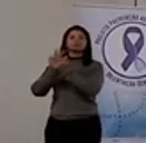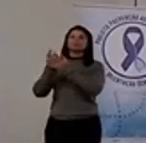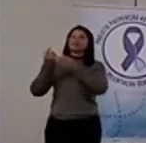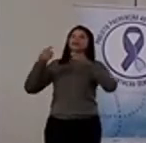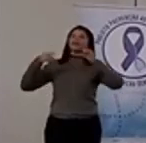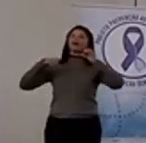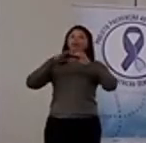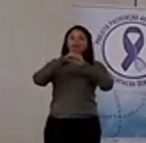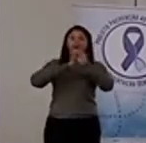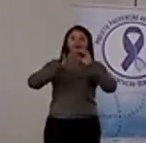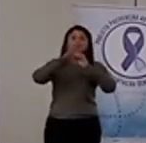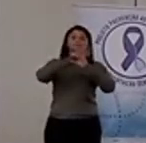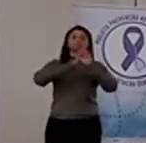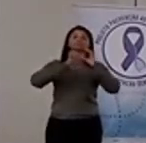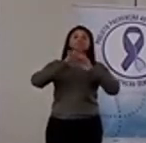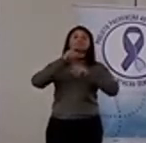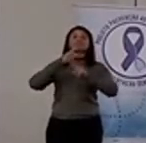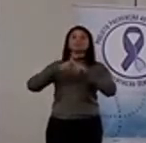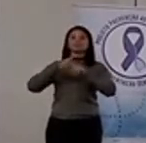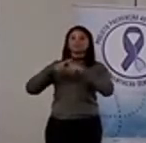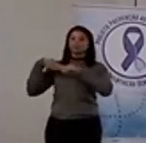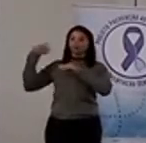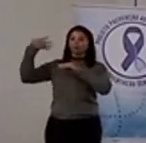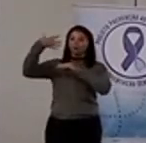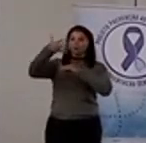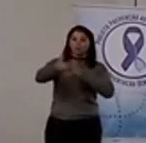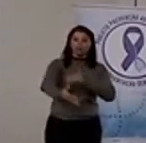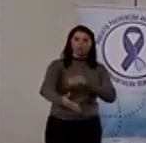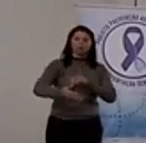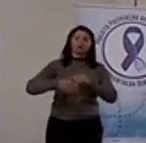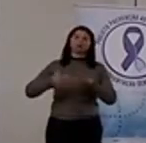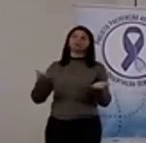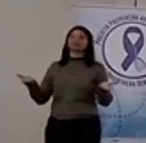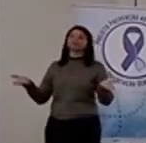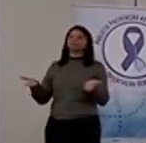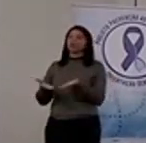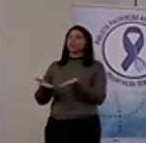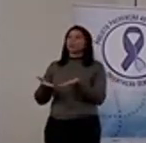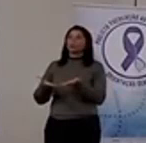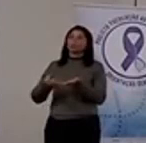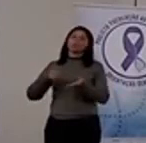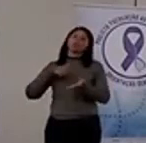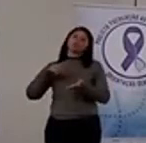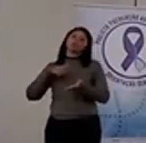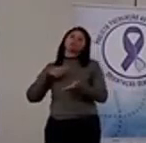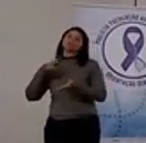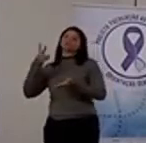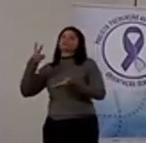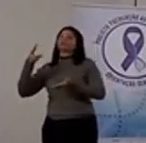desde que ela era um bebê. Então, o seu óvulo hoje, ele tem 20, 30. Que idade você está com Maristela?